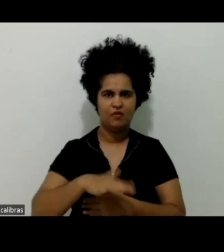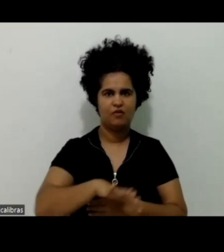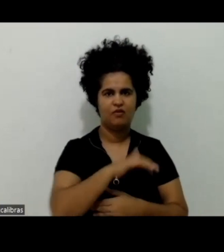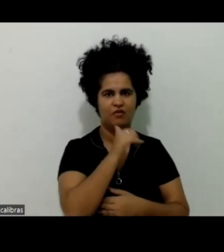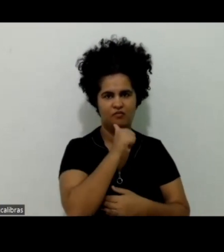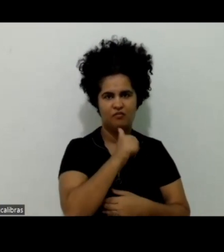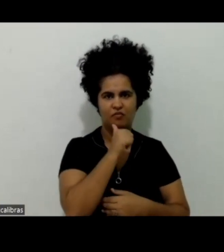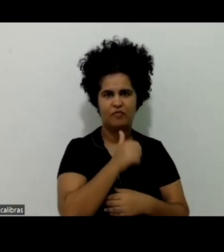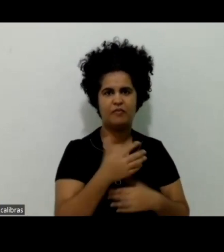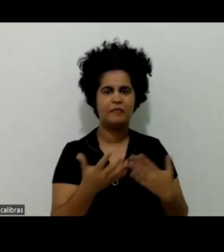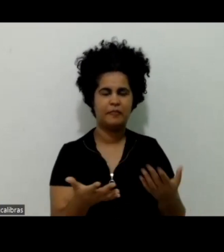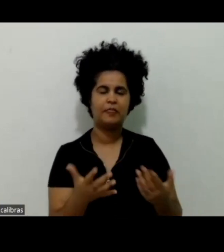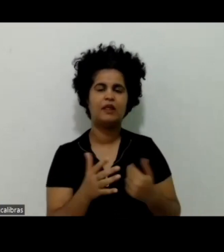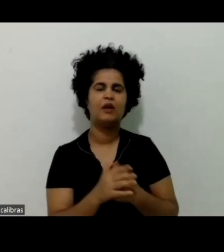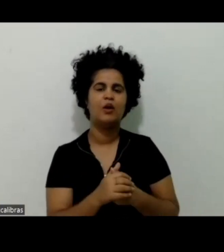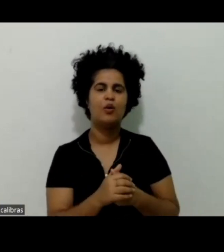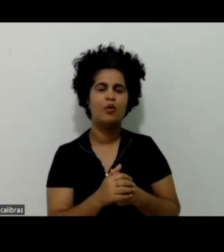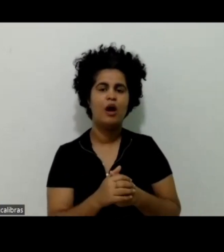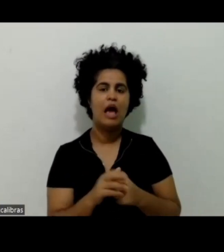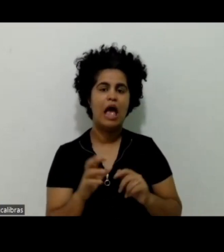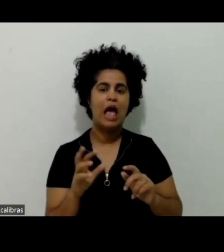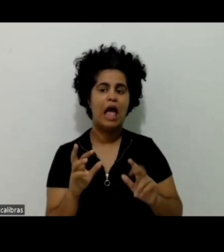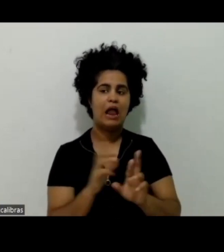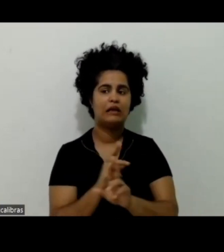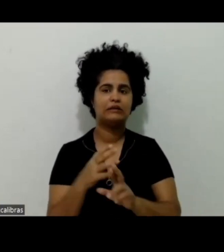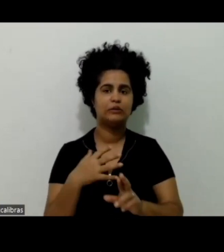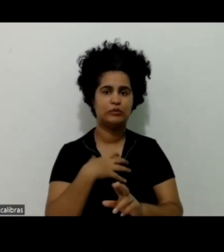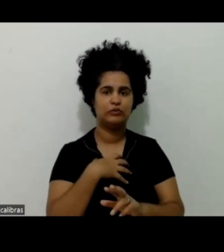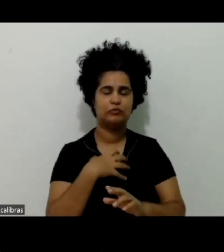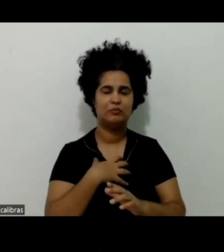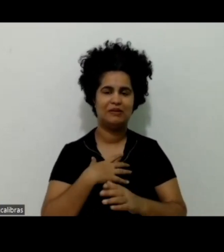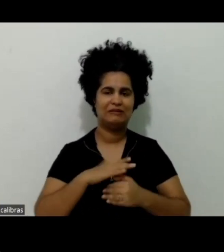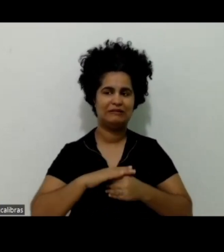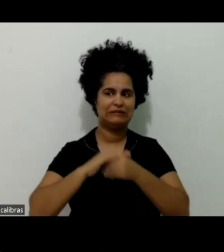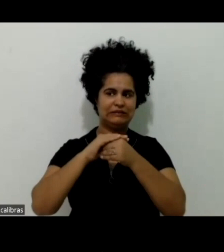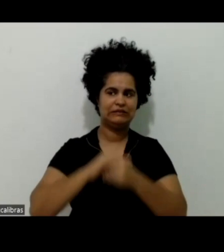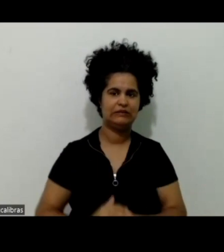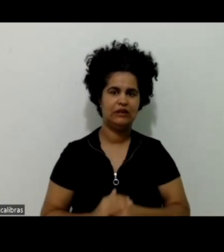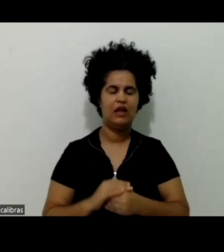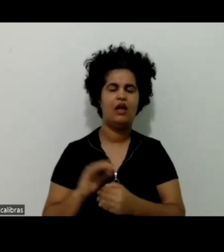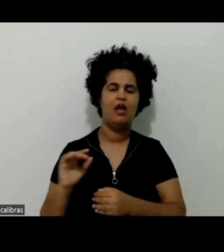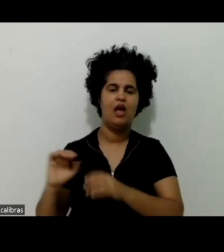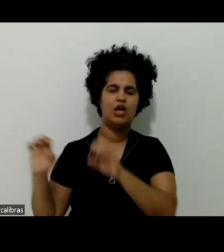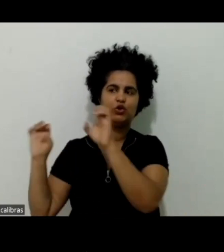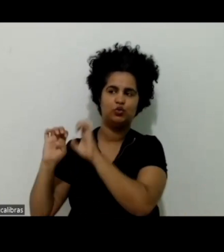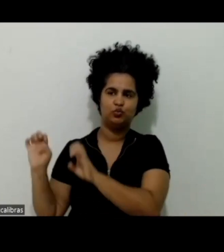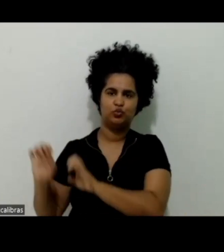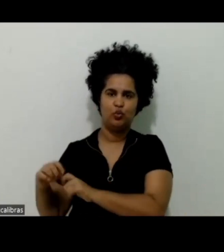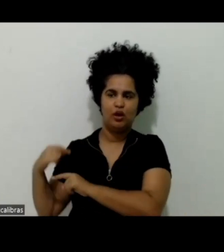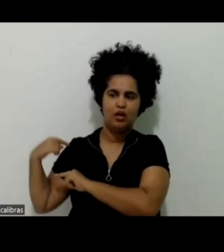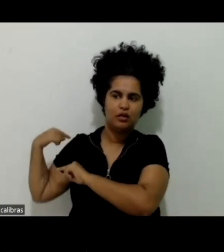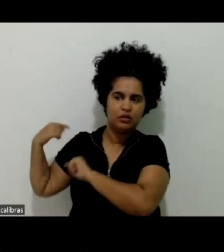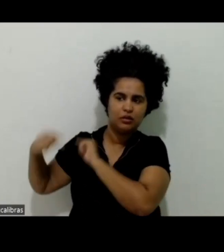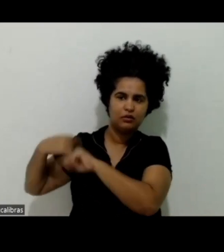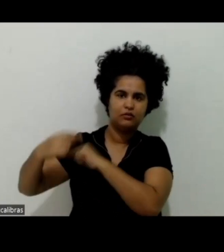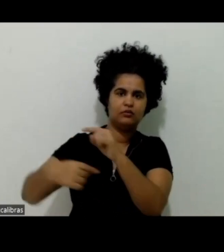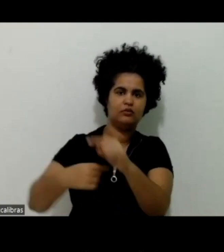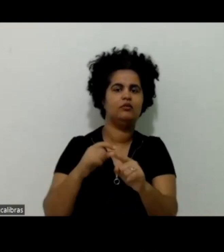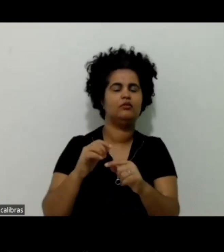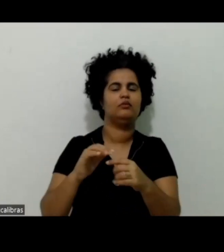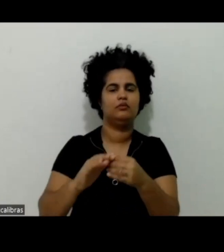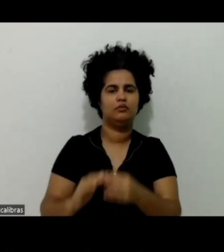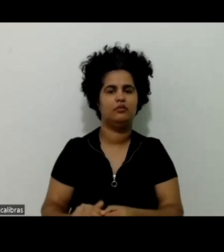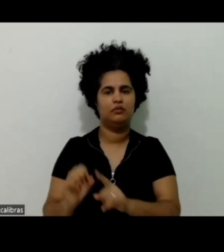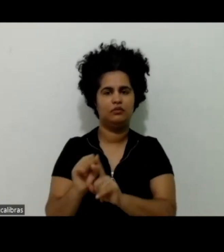essa relação exploração-opressão é o que estrutura, né, as desigualdades sociais nesse país, inclusive a própria discussão de